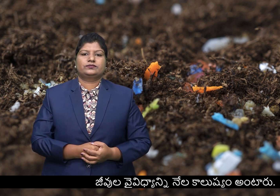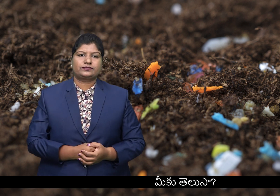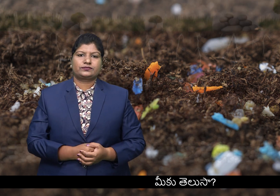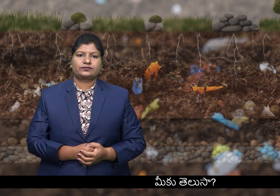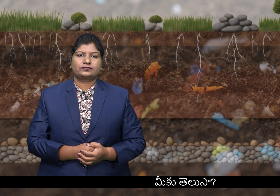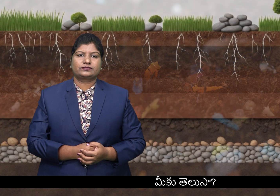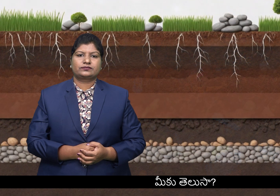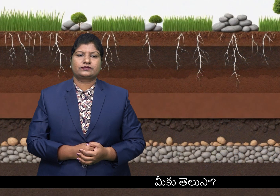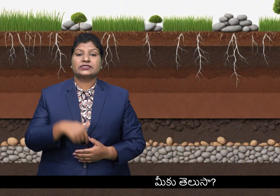మీకు తెలుసా,